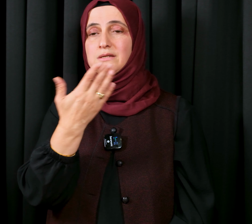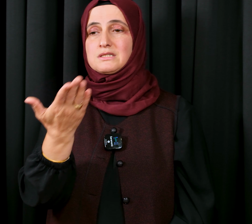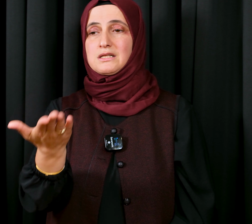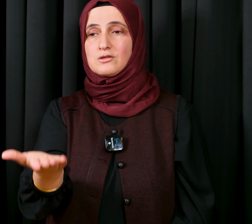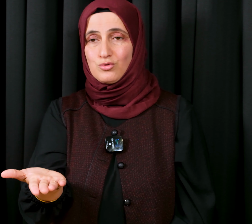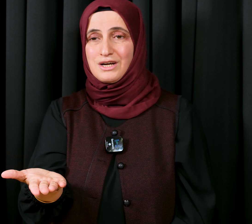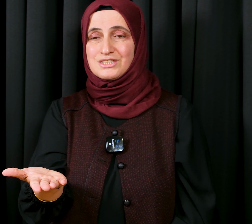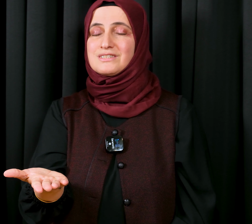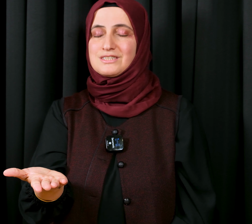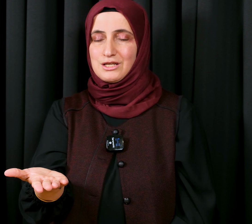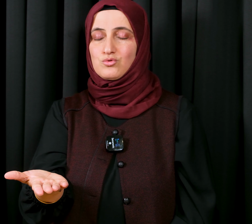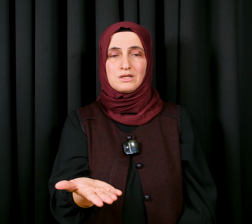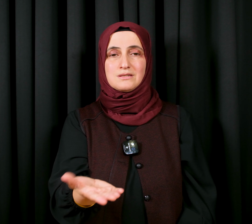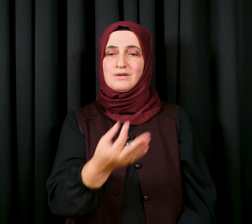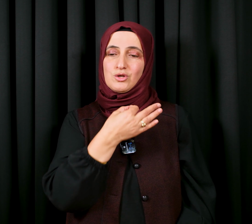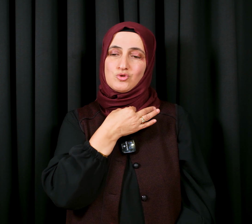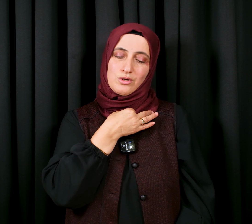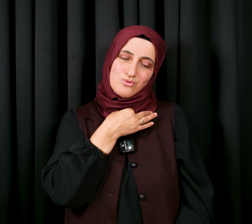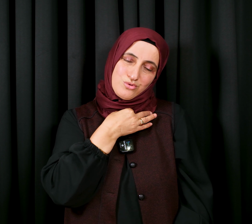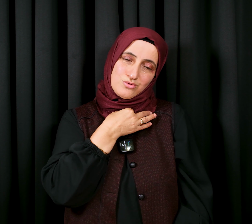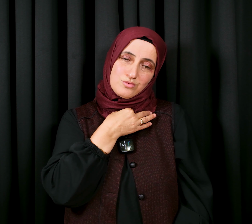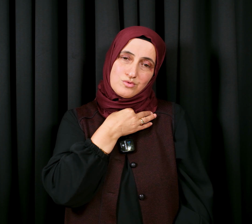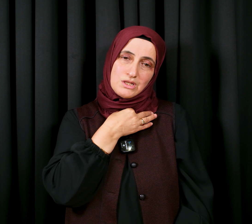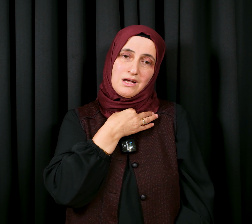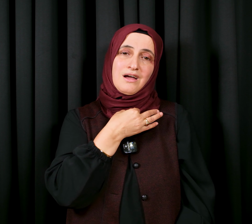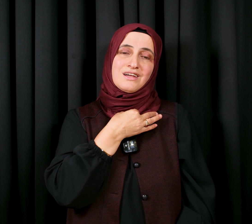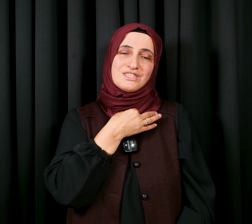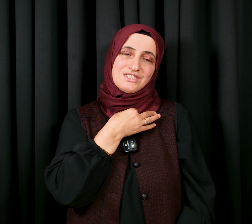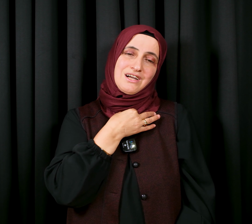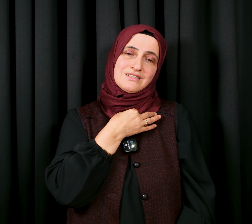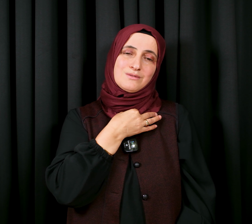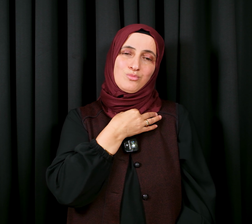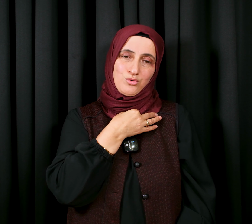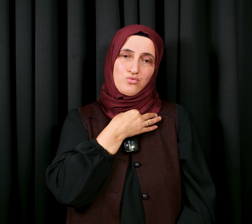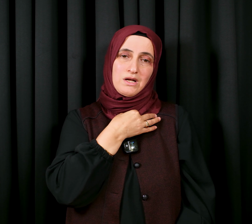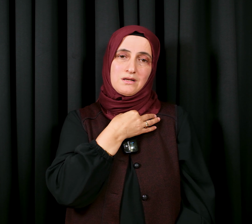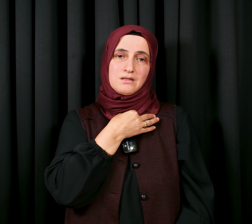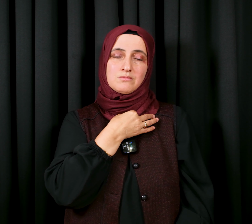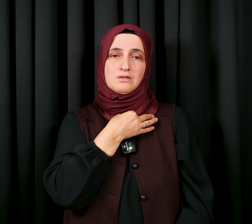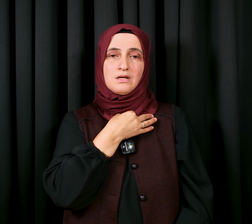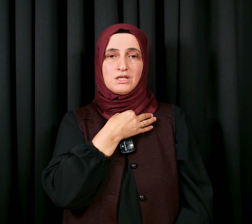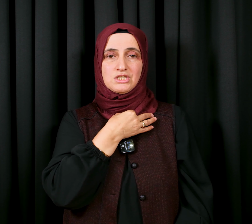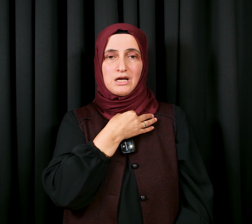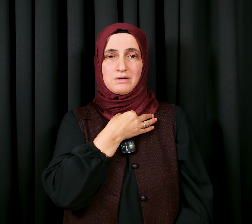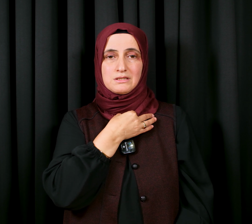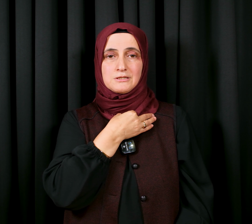elimizi ileriye doğru açtık. Teşekkür ederim, şöyle dokunduğunuzda da rica ederim lütfen anlamı içermektedir.